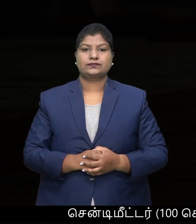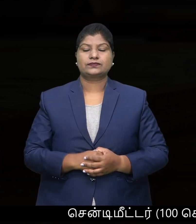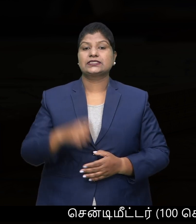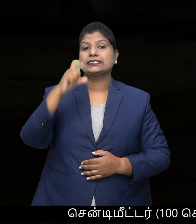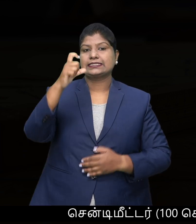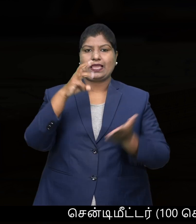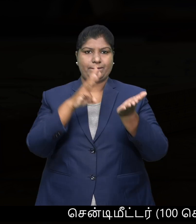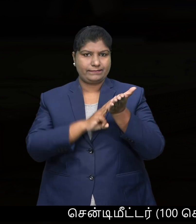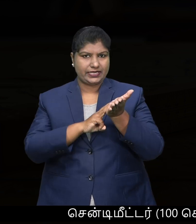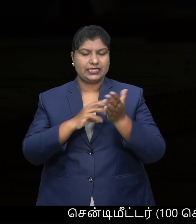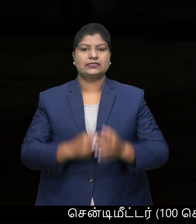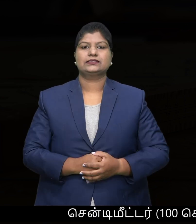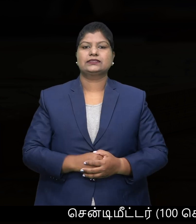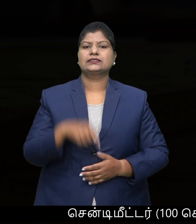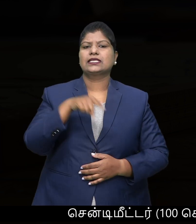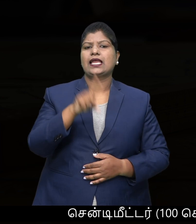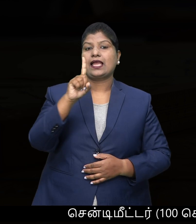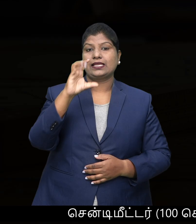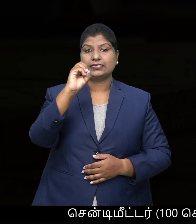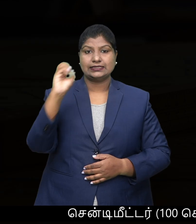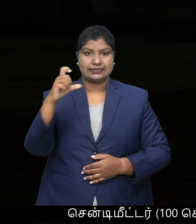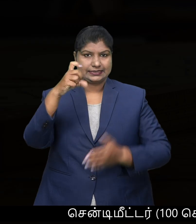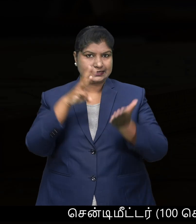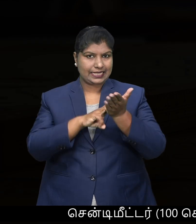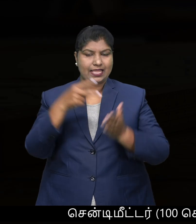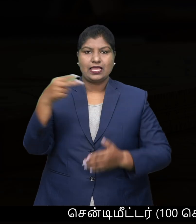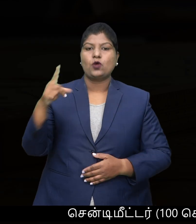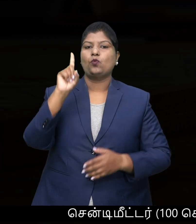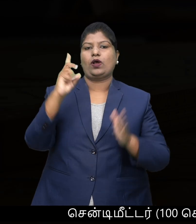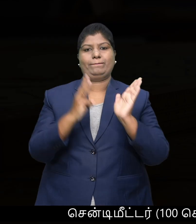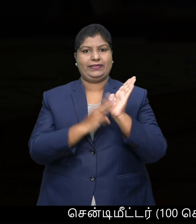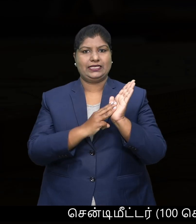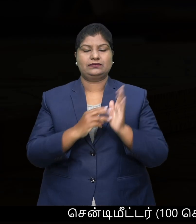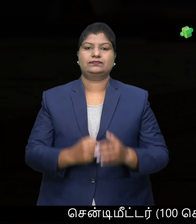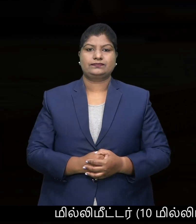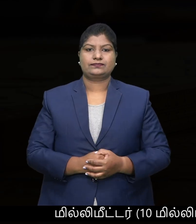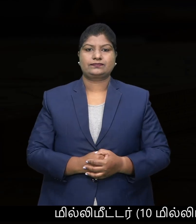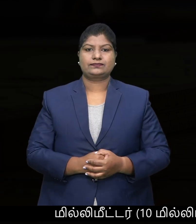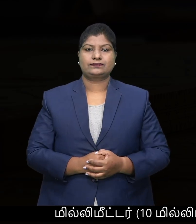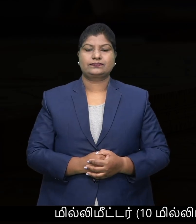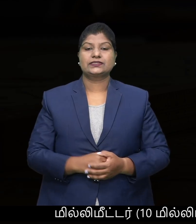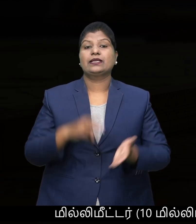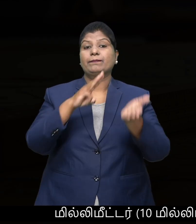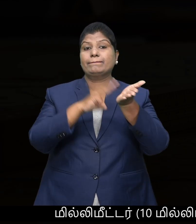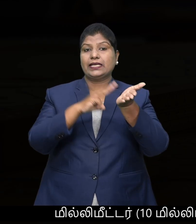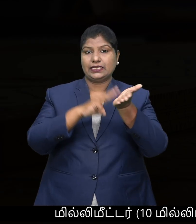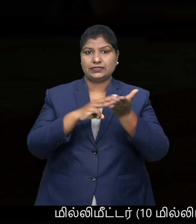சென்டிமீட்டர், அதாவது 100 சென்டிமீட்டர் ஈடு 1 மீட்டர். மில்லிமீட்டர், அதாவது